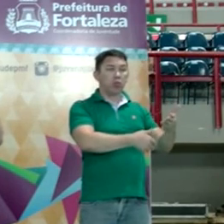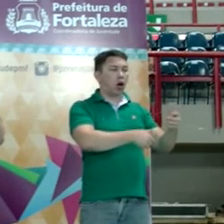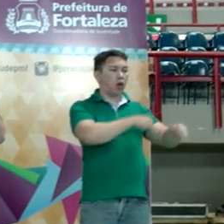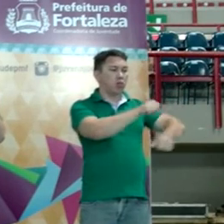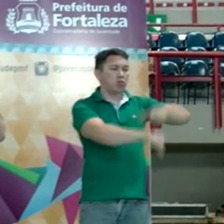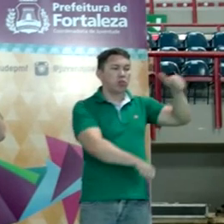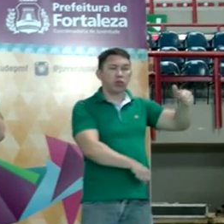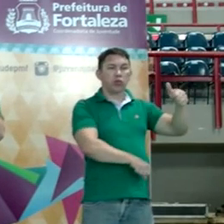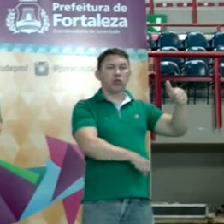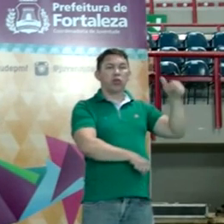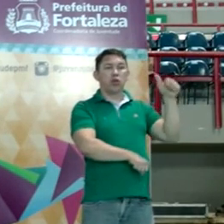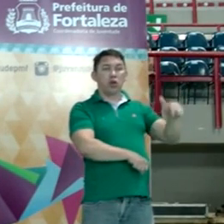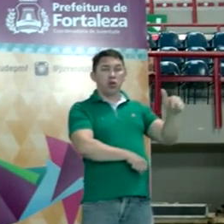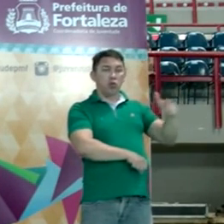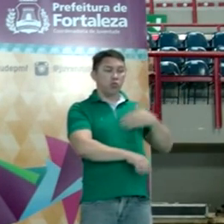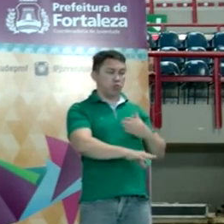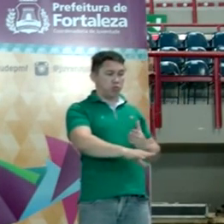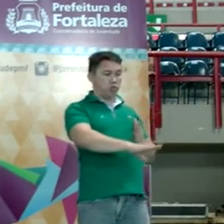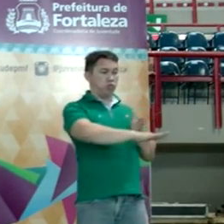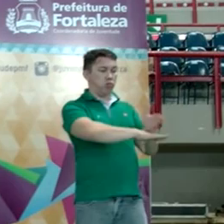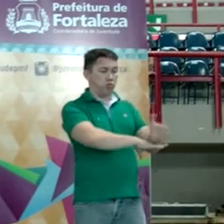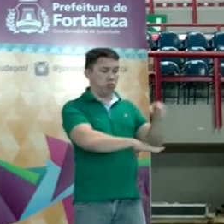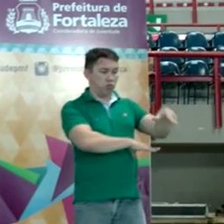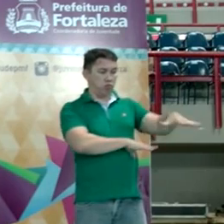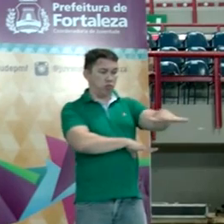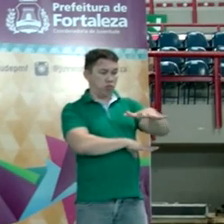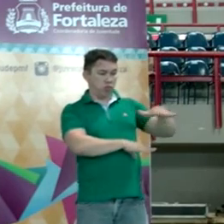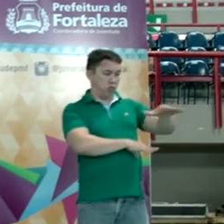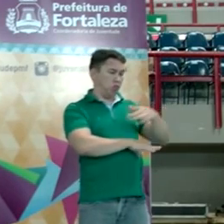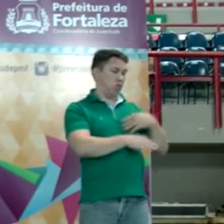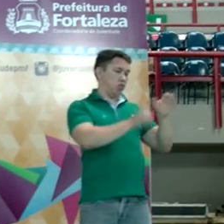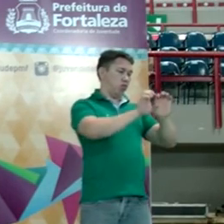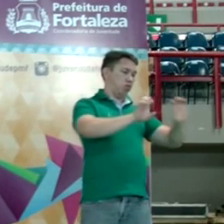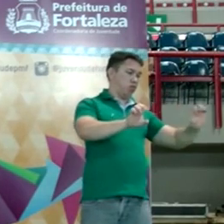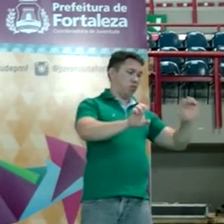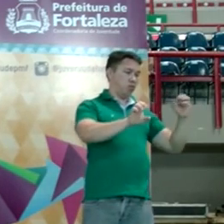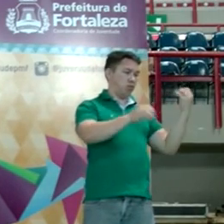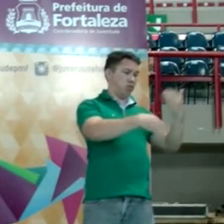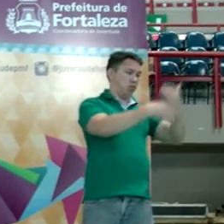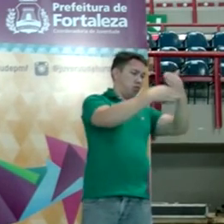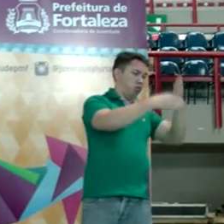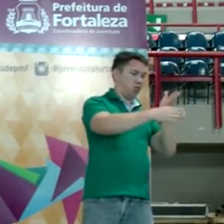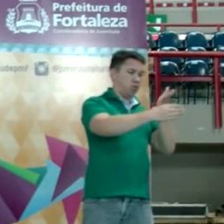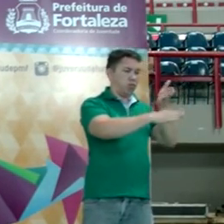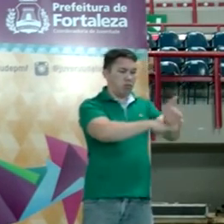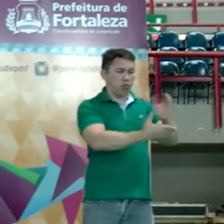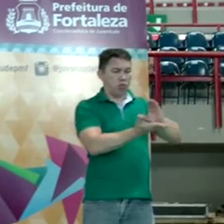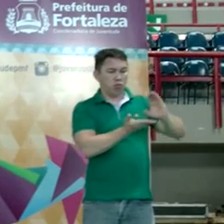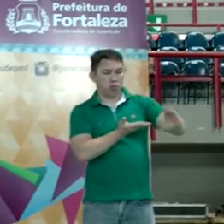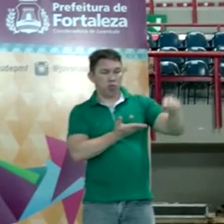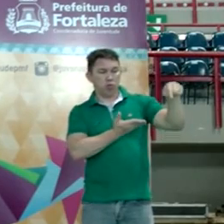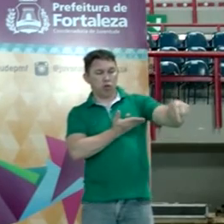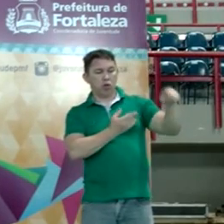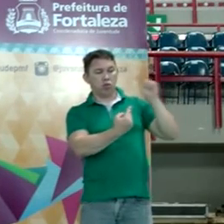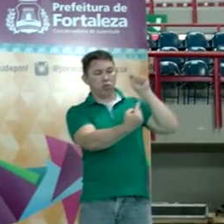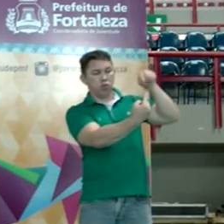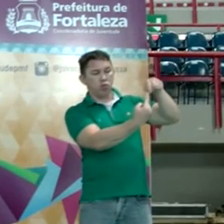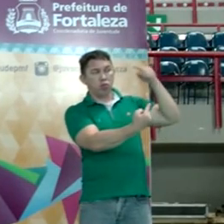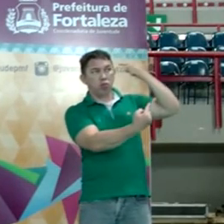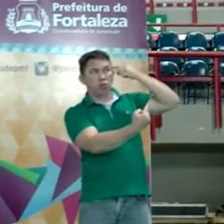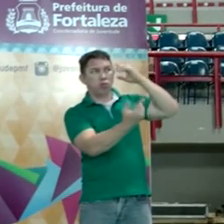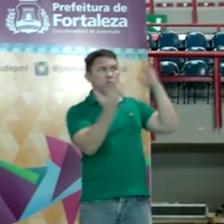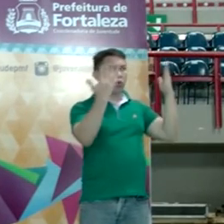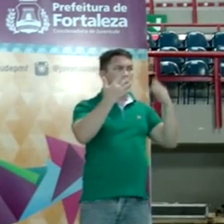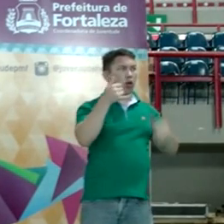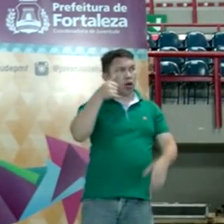entretanto, isso mudou. Se você hoje fala sobre a infraestrutura, sobre ir investir no Centro-Oeste, a pessoa já vai ficar com